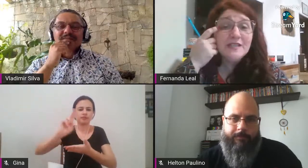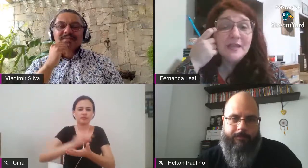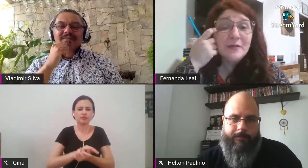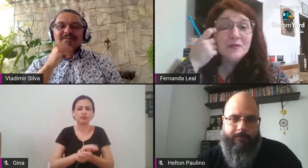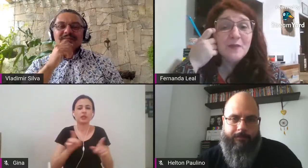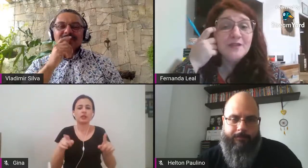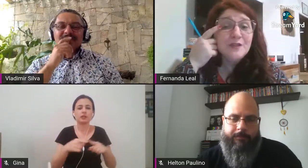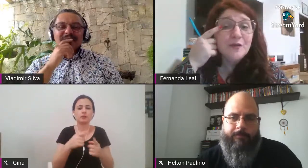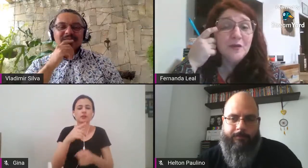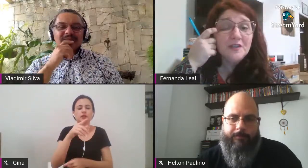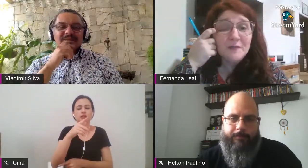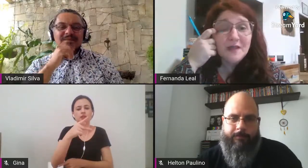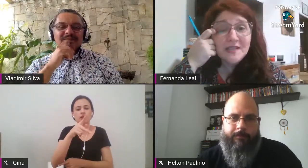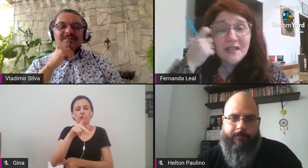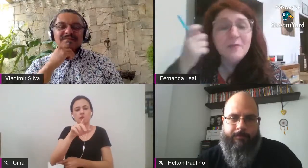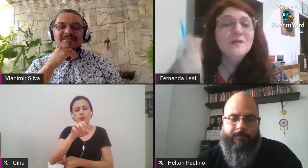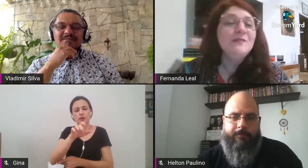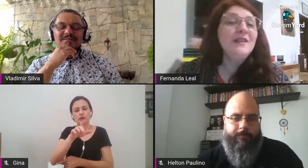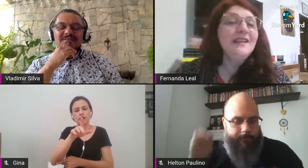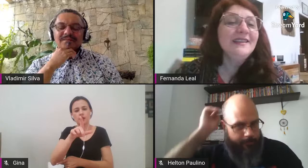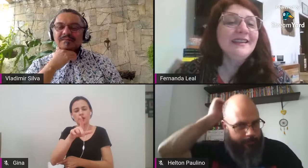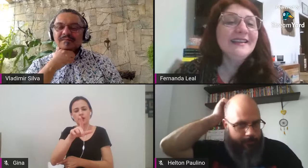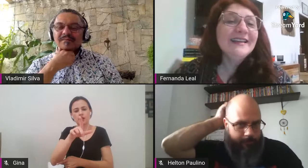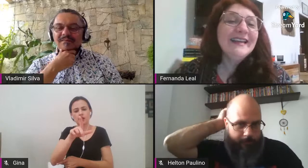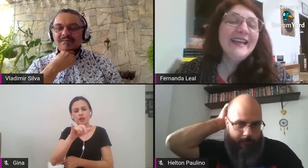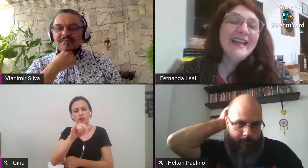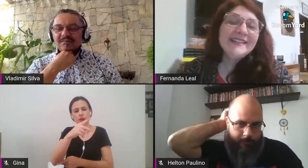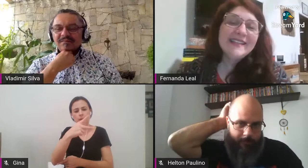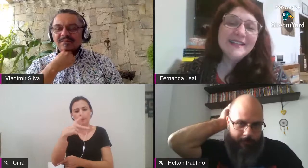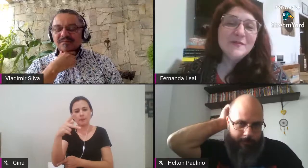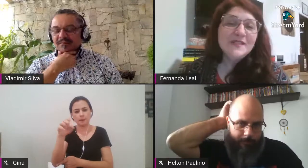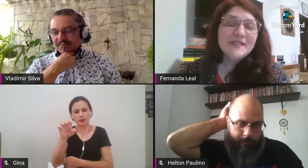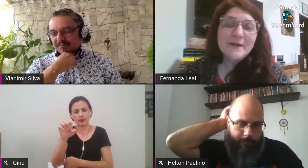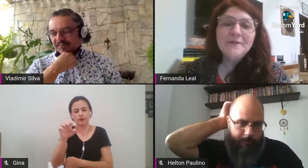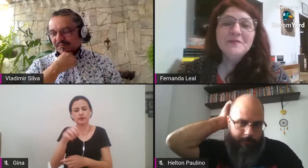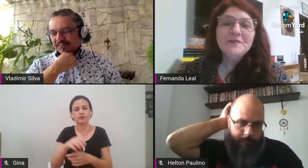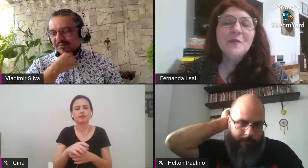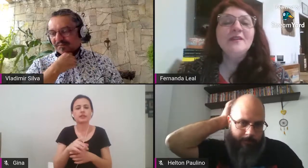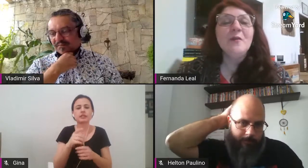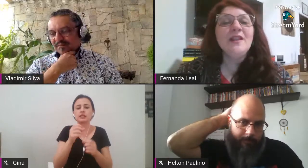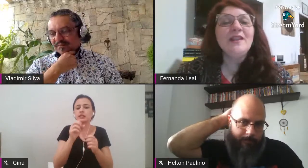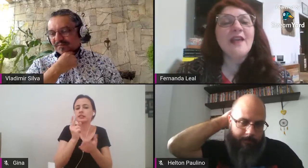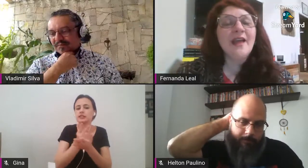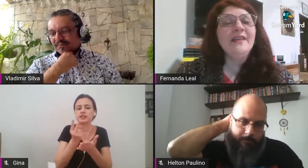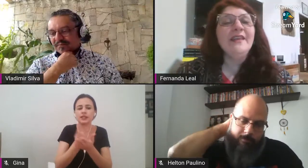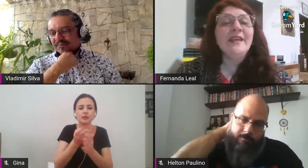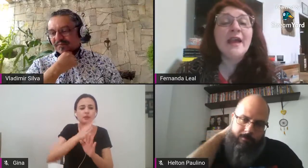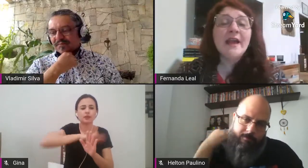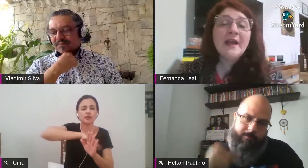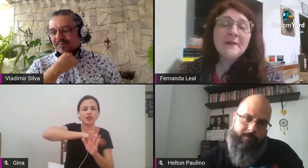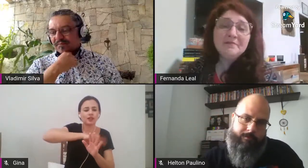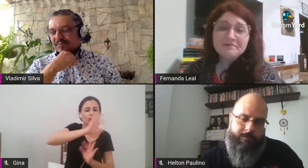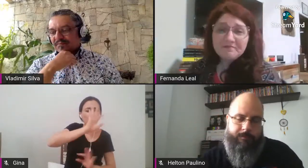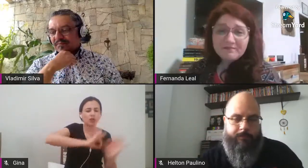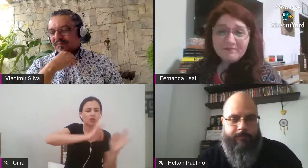que fica sempre nos bastidores, mas é quem possibilita essa transmissão com a tranquilidade e